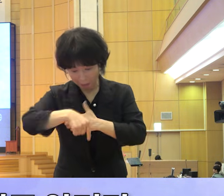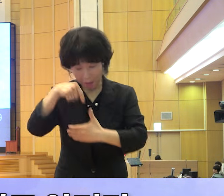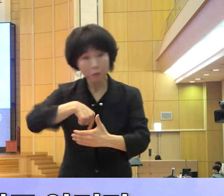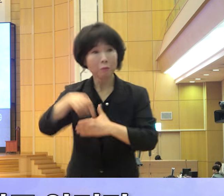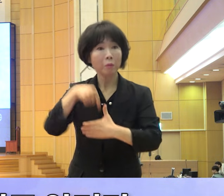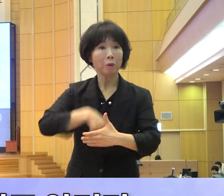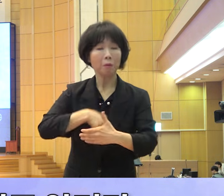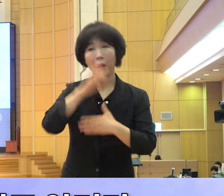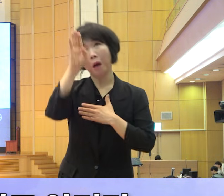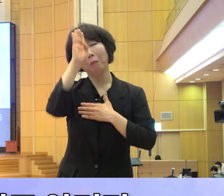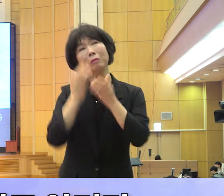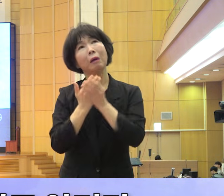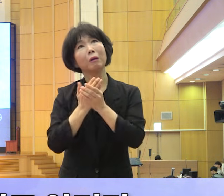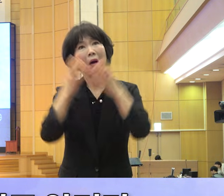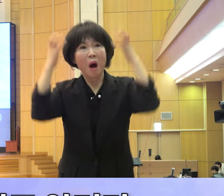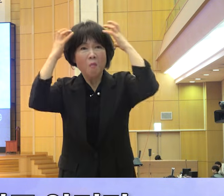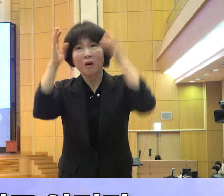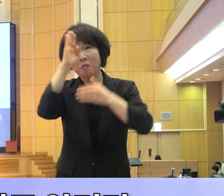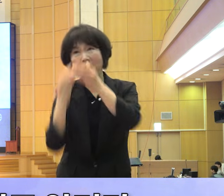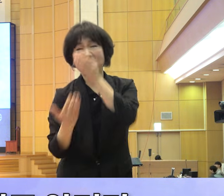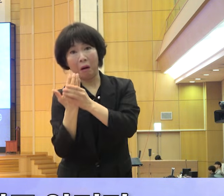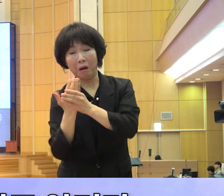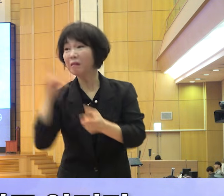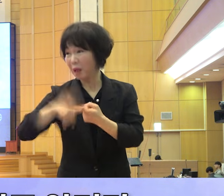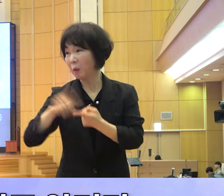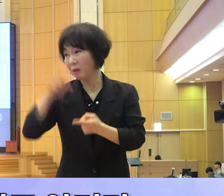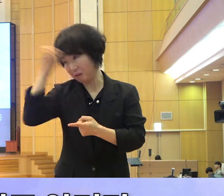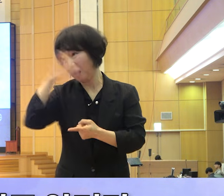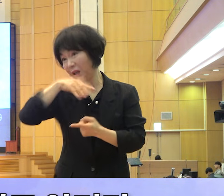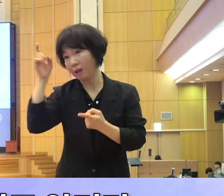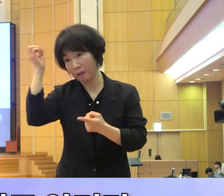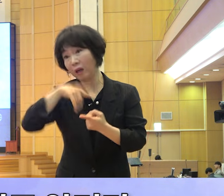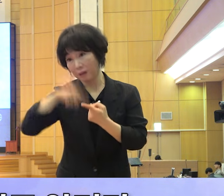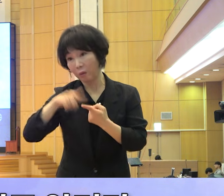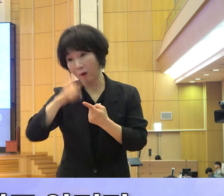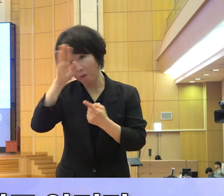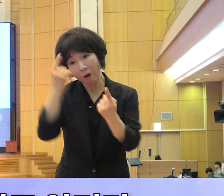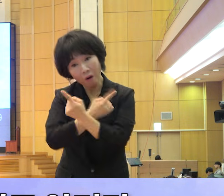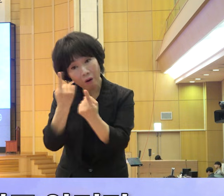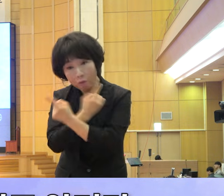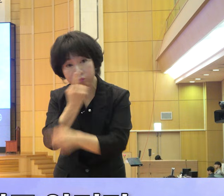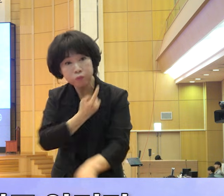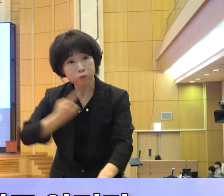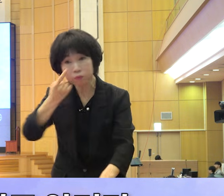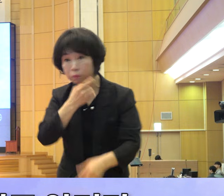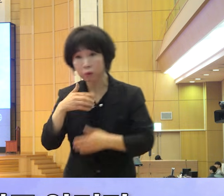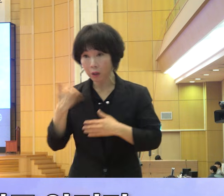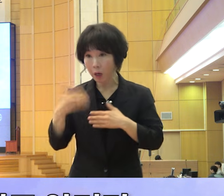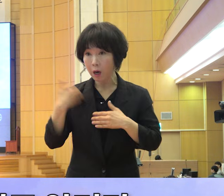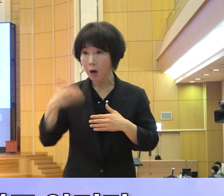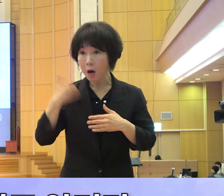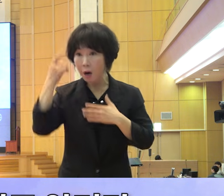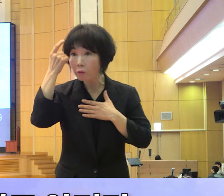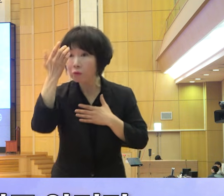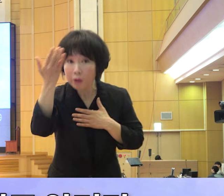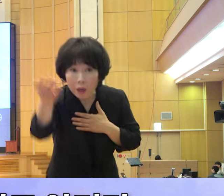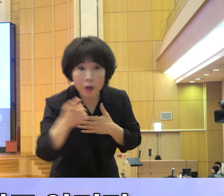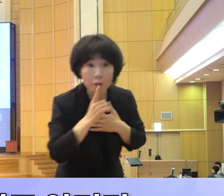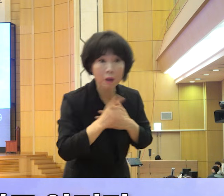마음이 병들고 머리가 병들었는데, 이런 것들은 치료할 줄도 모르고